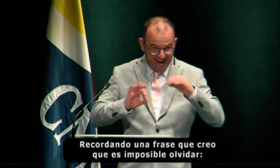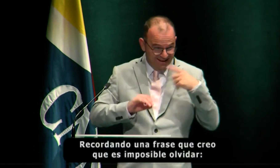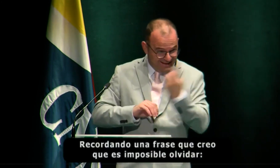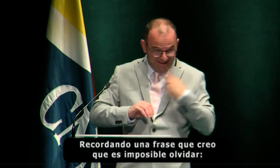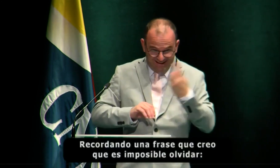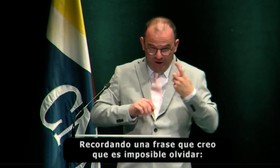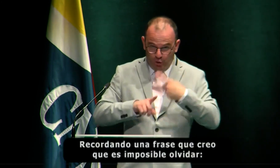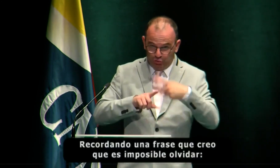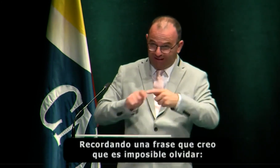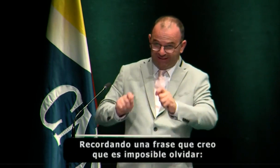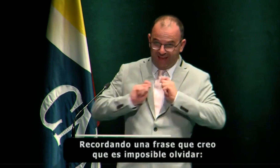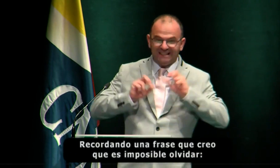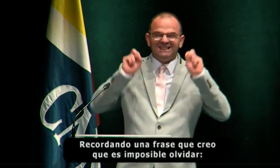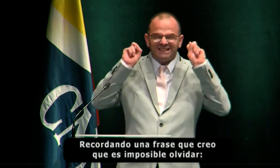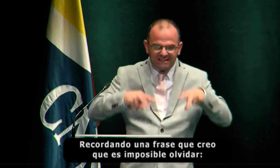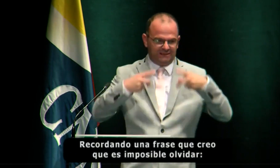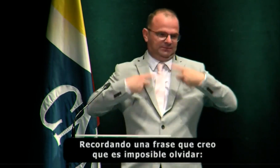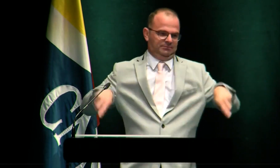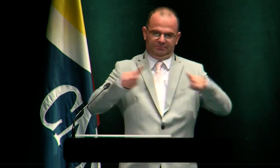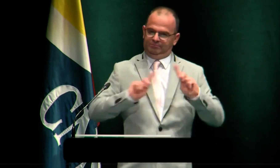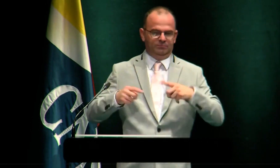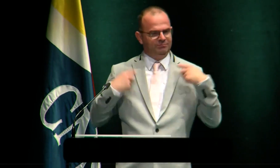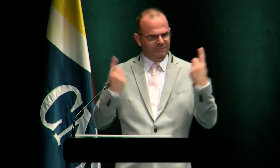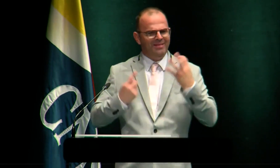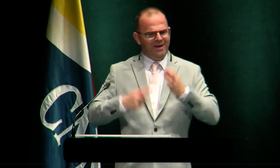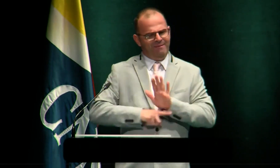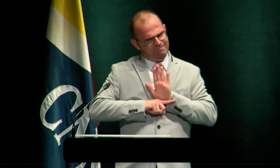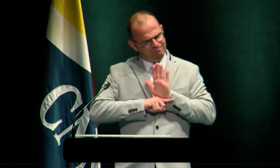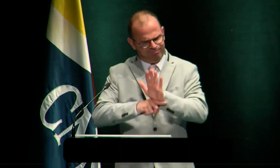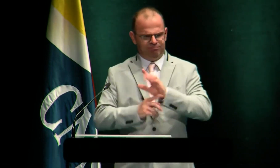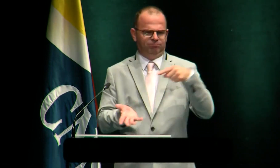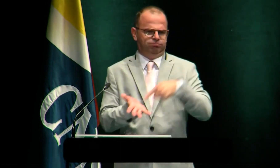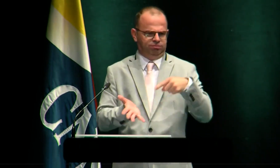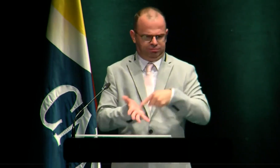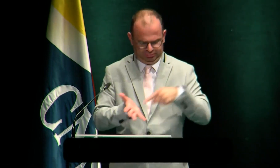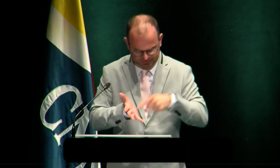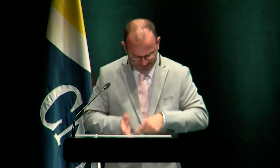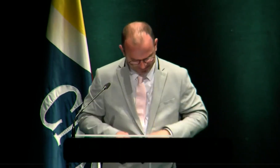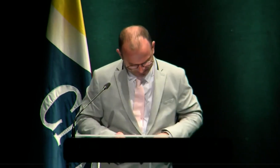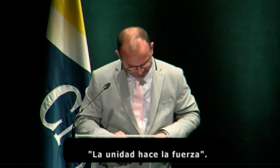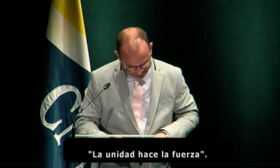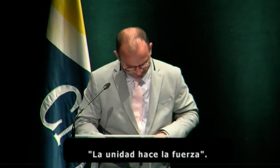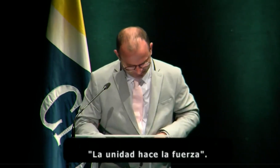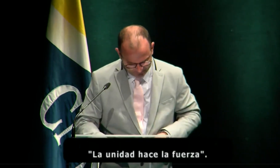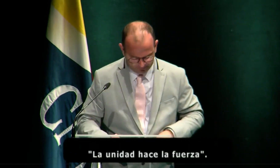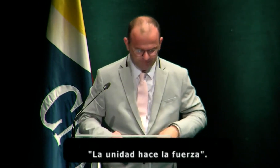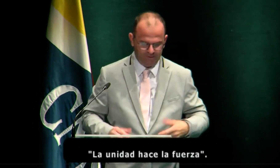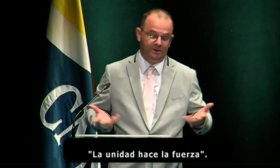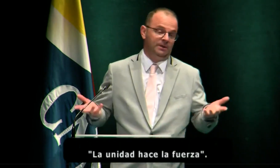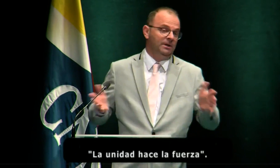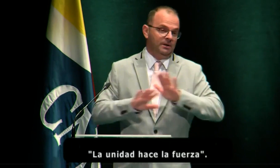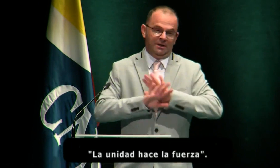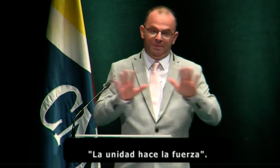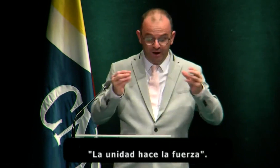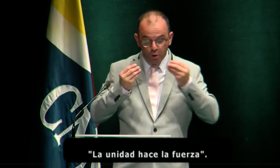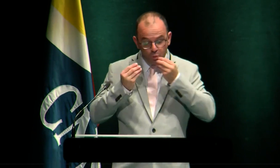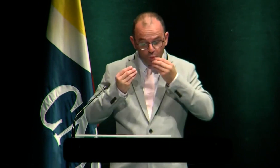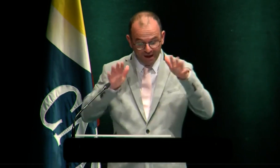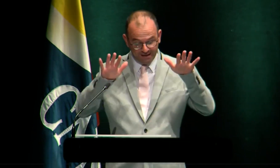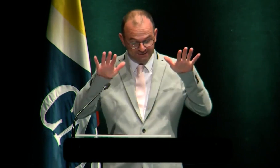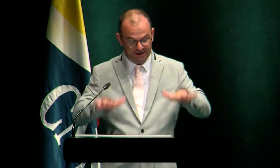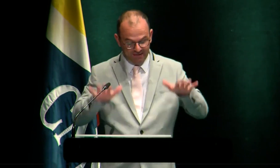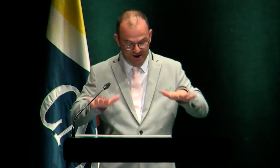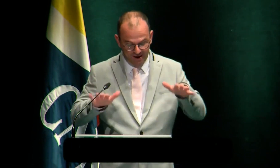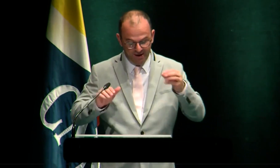también quiero que recordéis que nada sin las personas sordas, nada para las personas sordas sin las